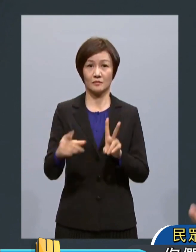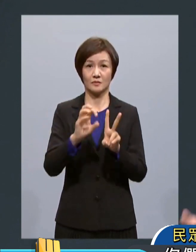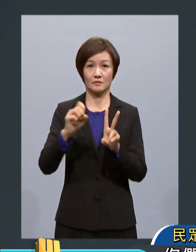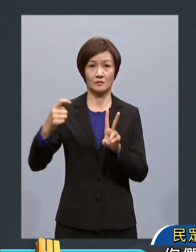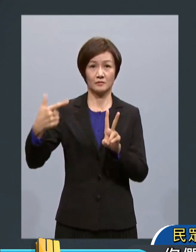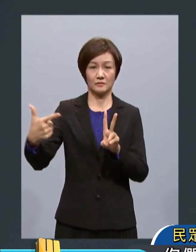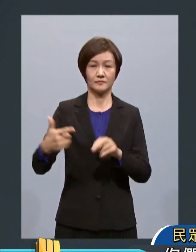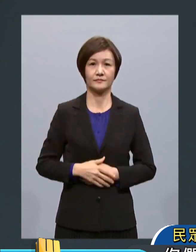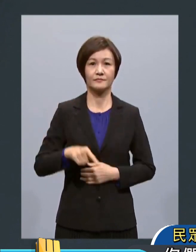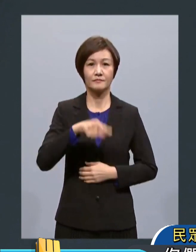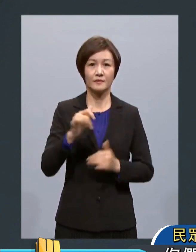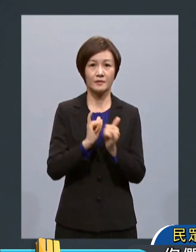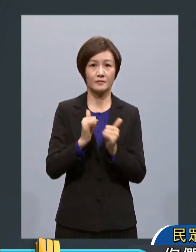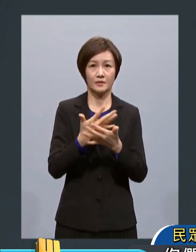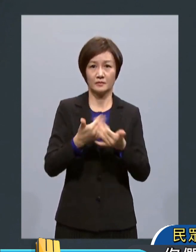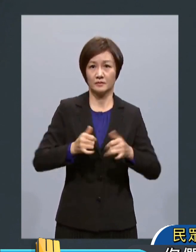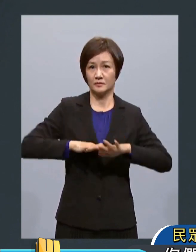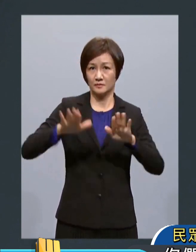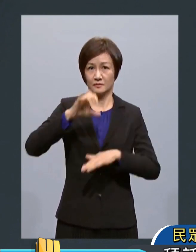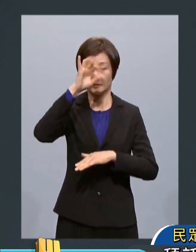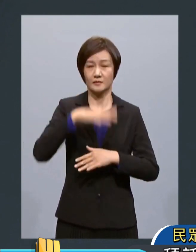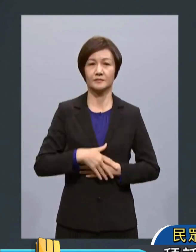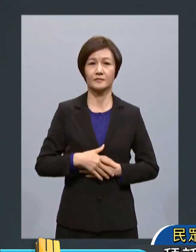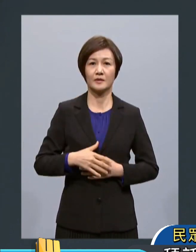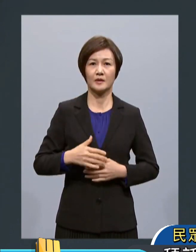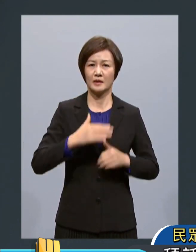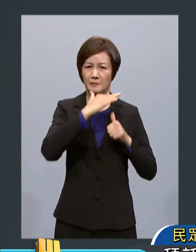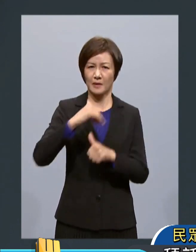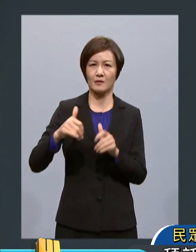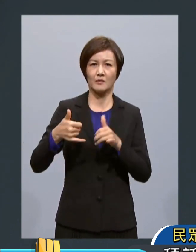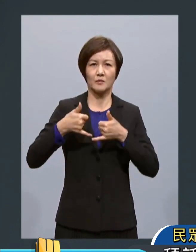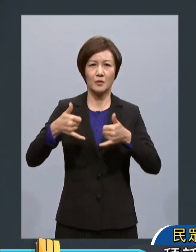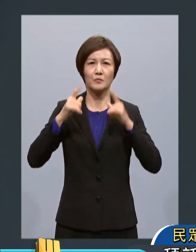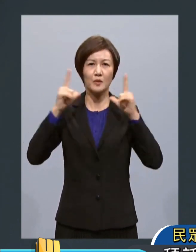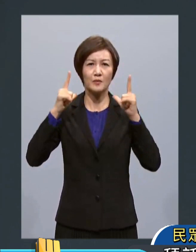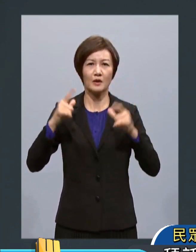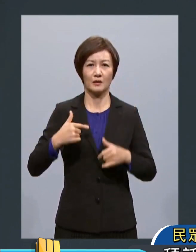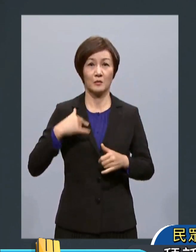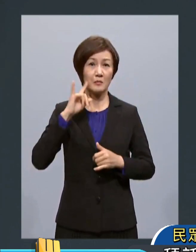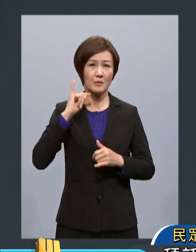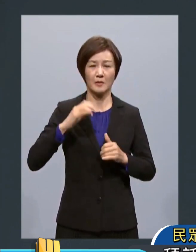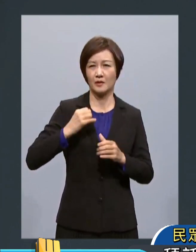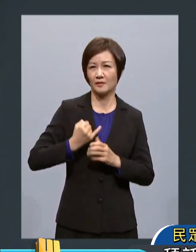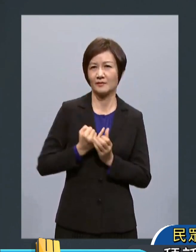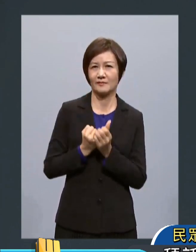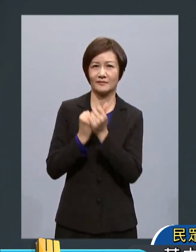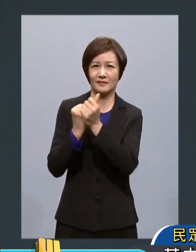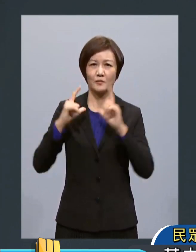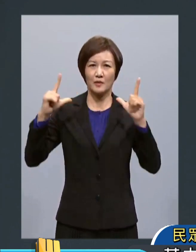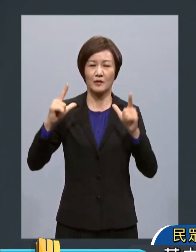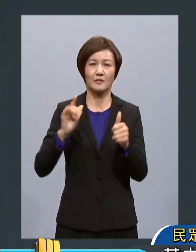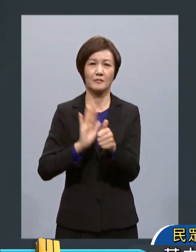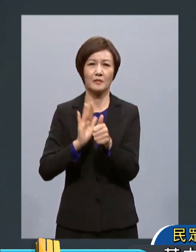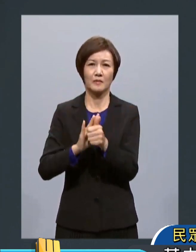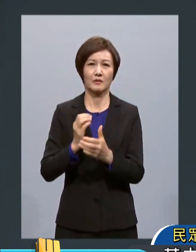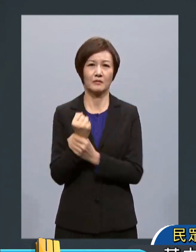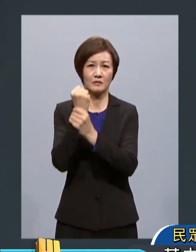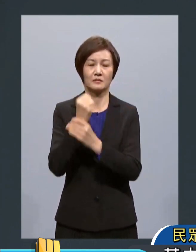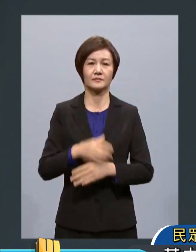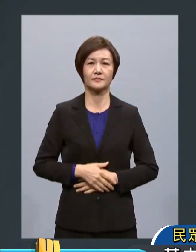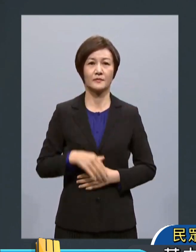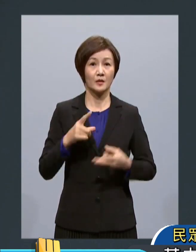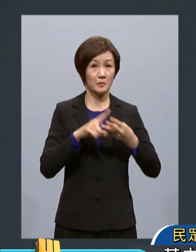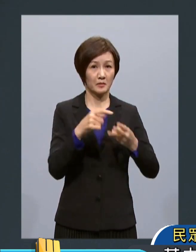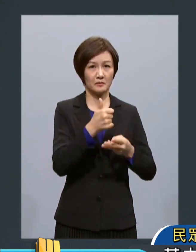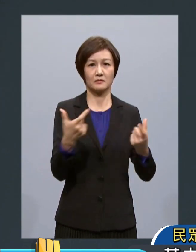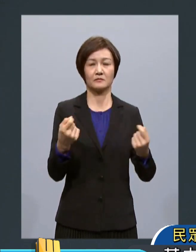举，多少个你们民进党的立法委员拜托我去站台，连我妈妈都被拉去站台，其中王定宇都去了好几次。